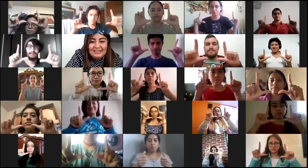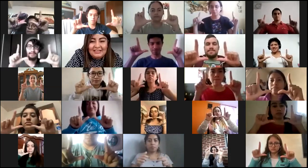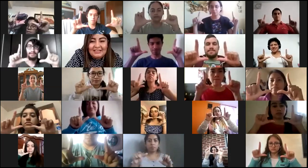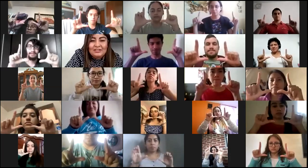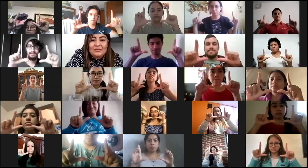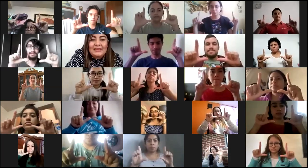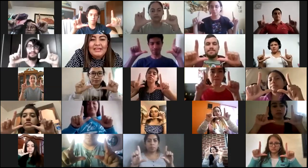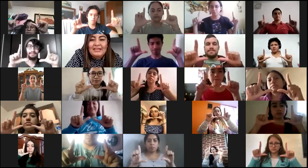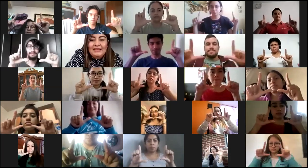Doble L.